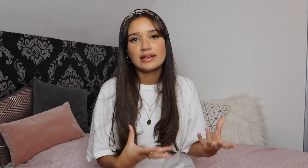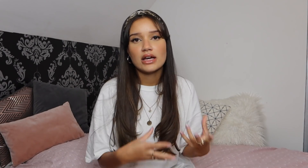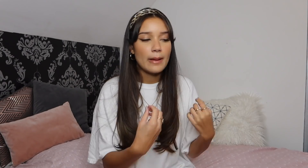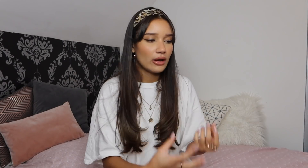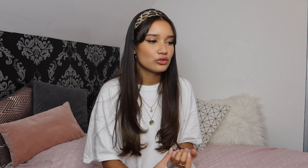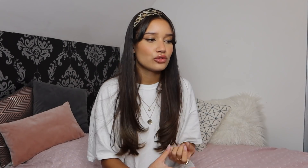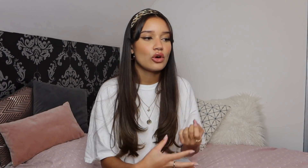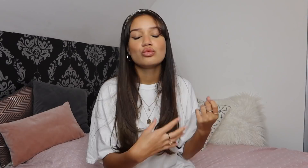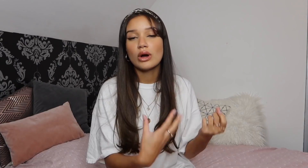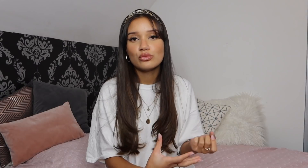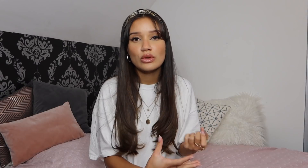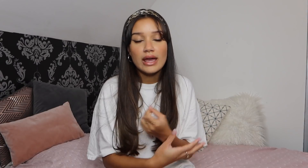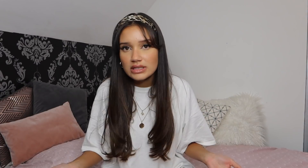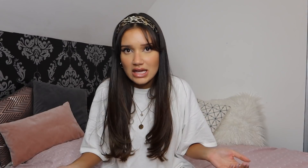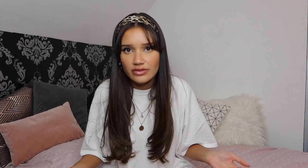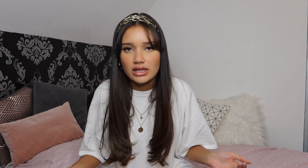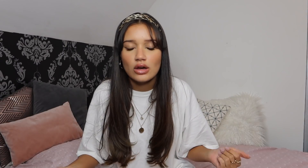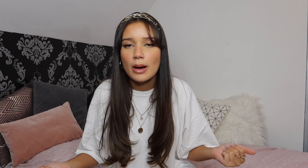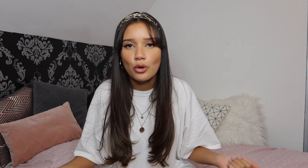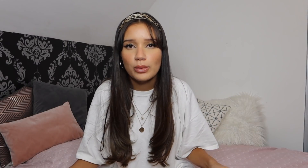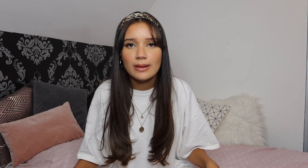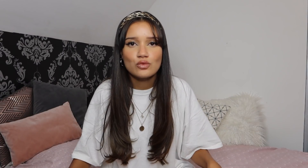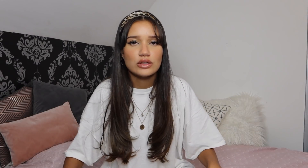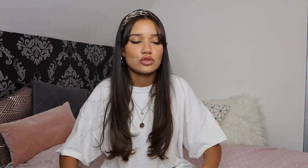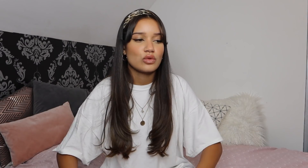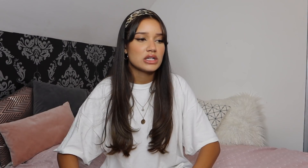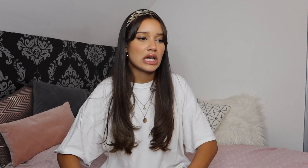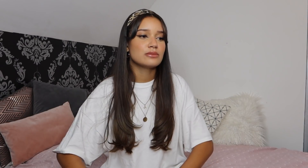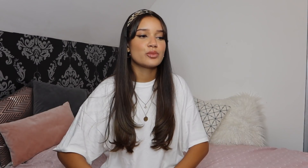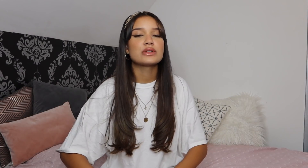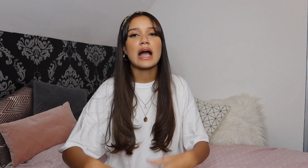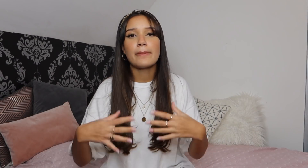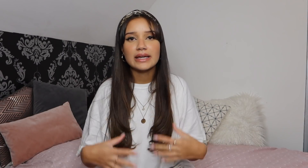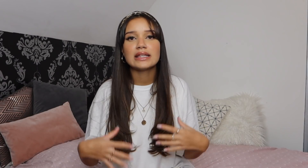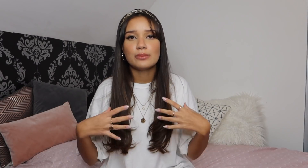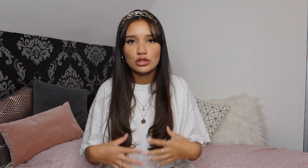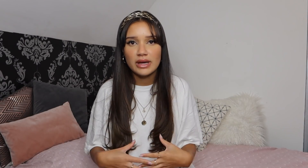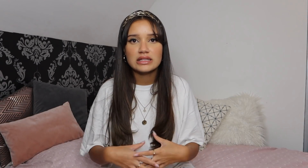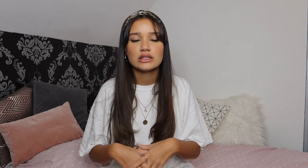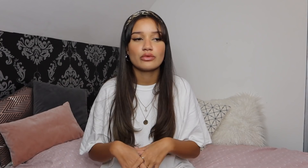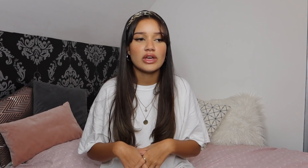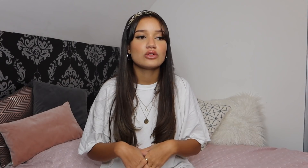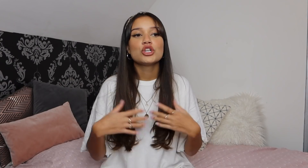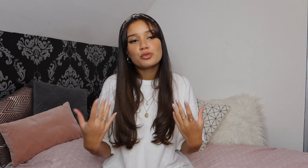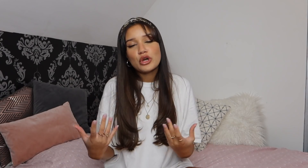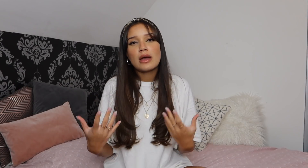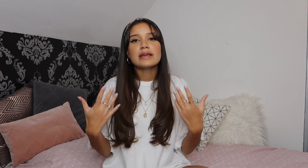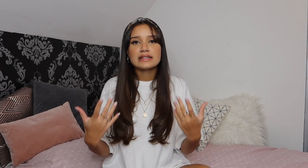un malentendant ou un muet s'il y avait un problème ou quoi que ce soit. J'ai quand même je pense appris des bonnes bases qui ont fait que je peux quand même essayer